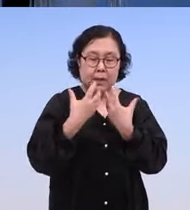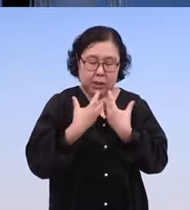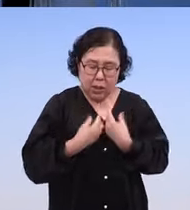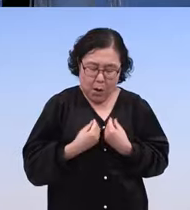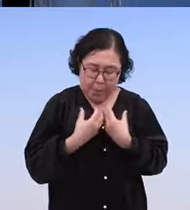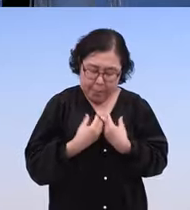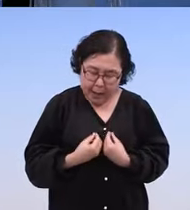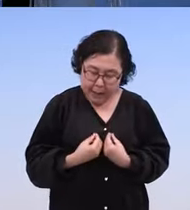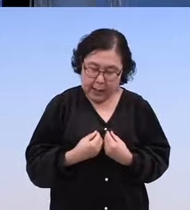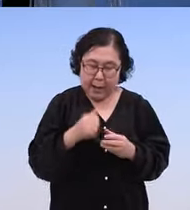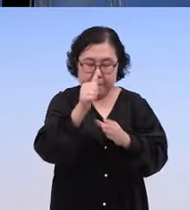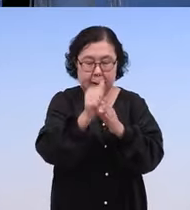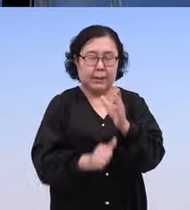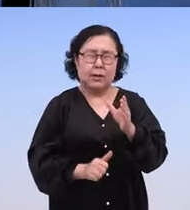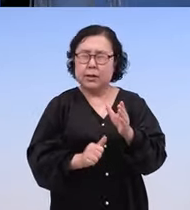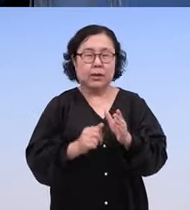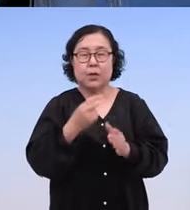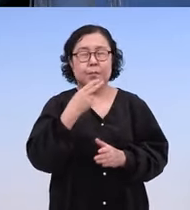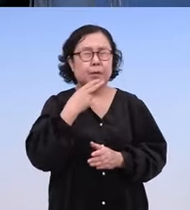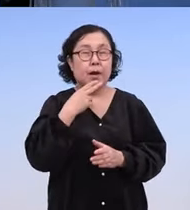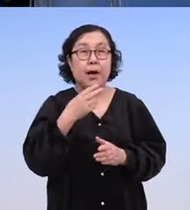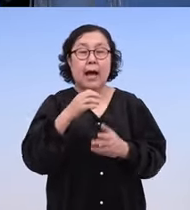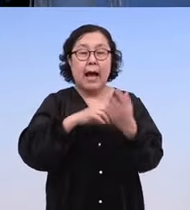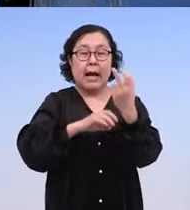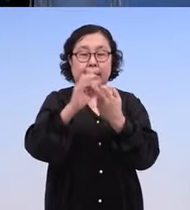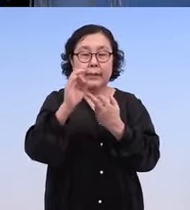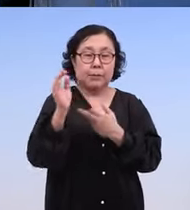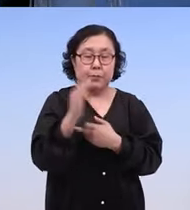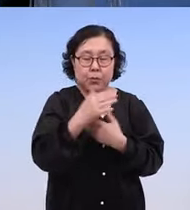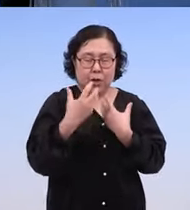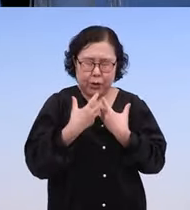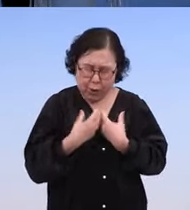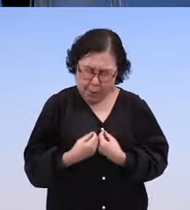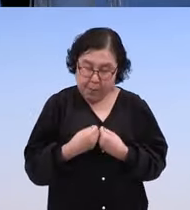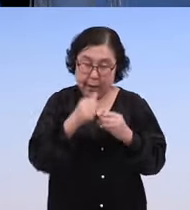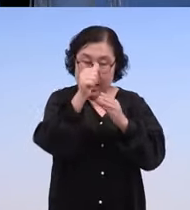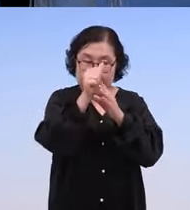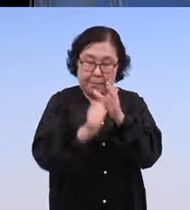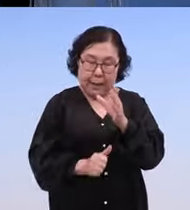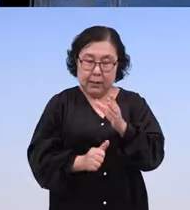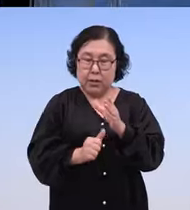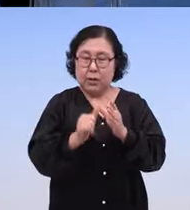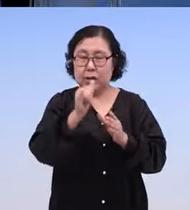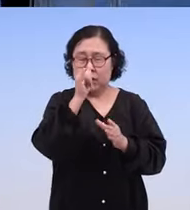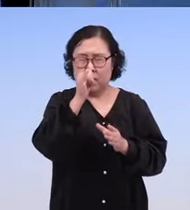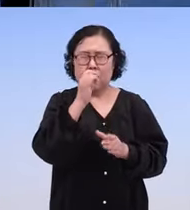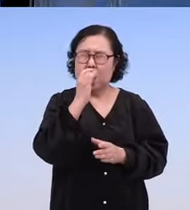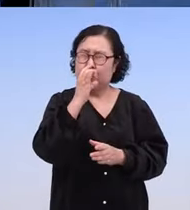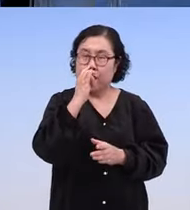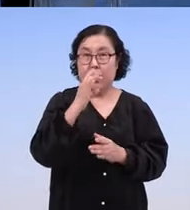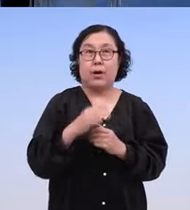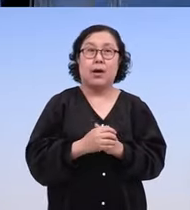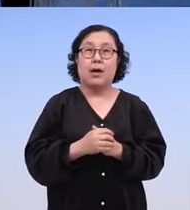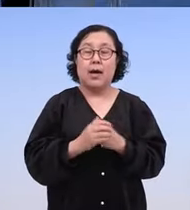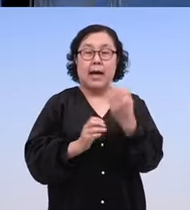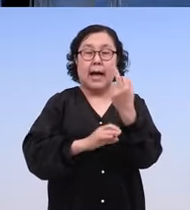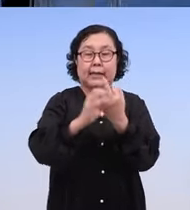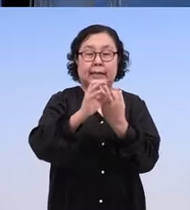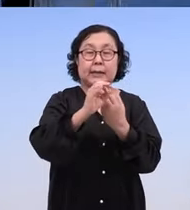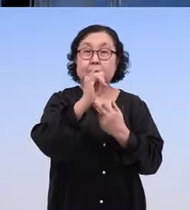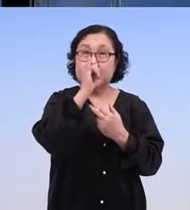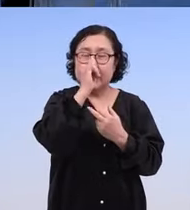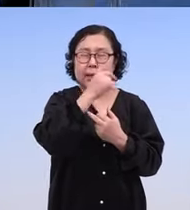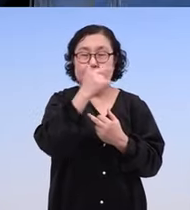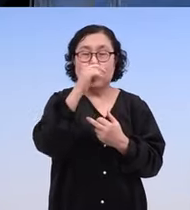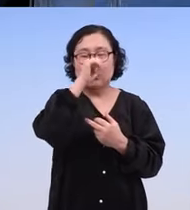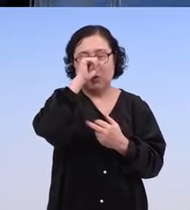절망의 구렁텅이에 빠져 있지 않아요. 아침부터 그런 절망의 구렁텅이에 빠져 있어야 되겠어요? 아침이